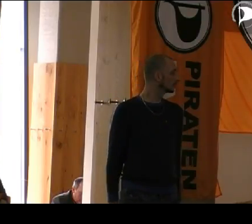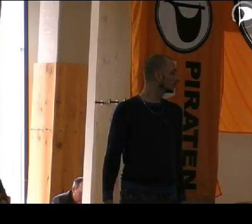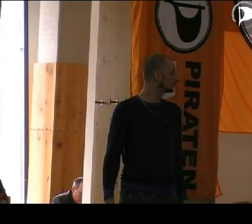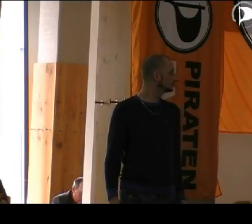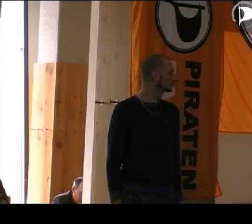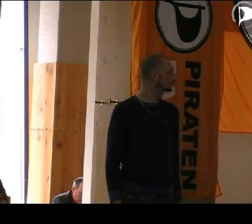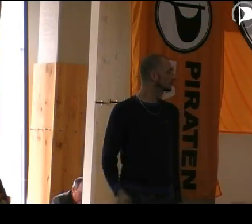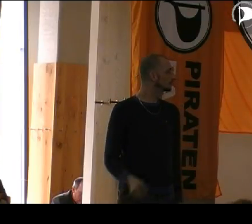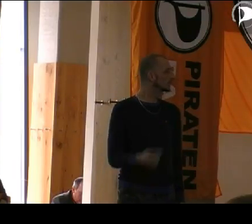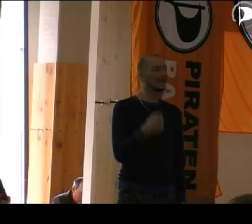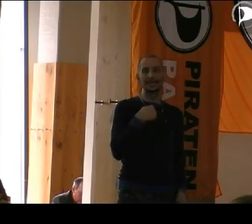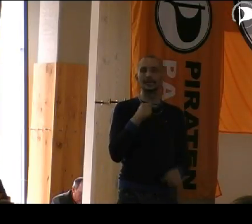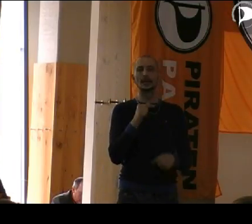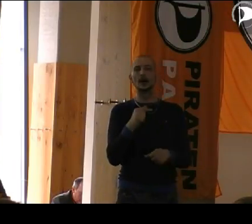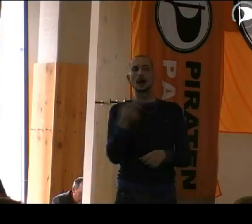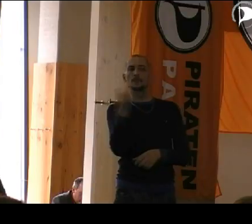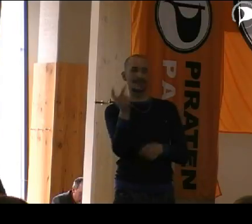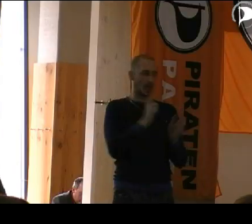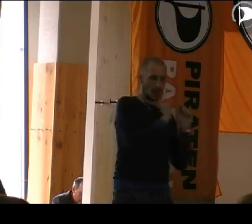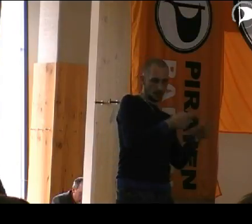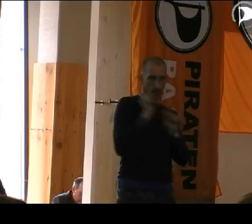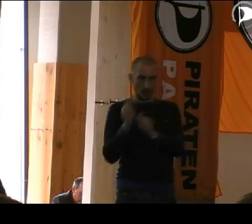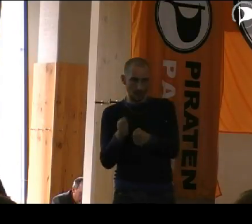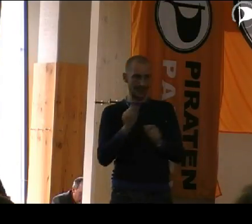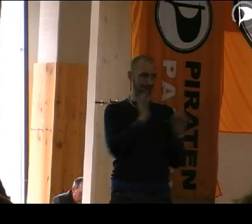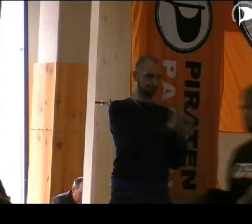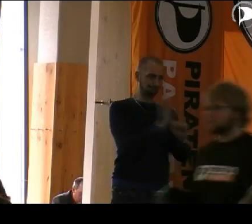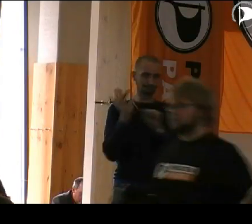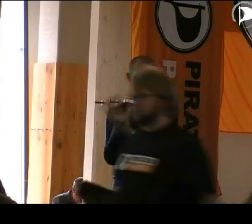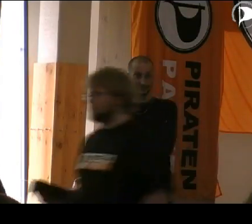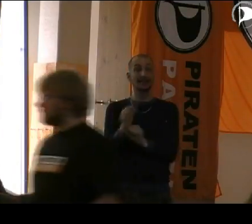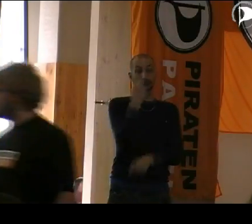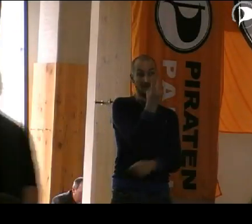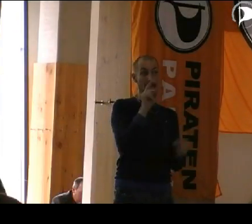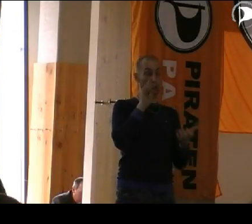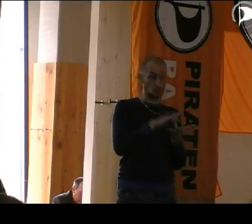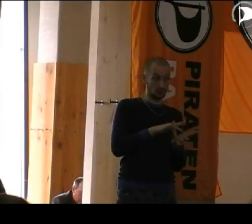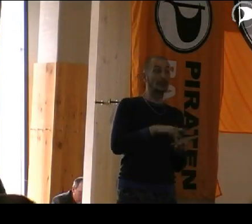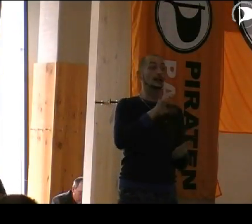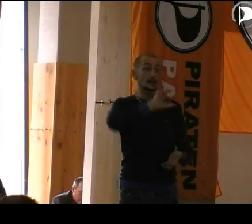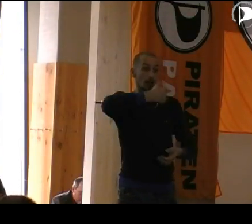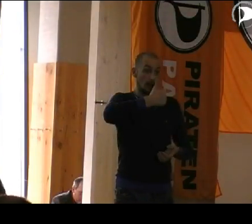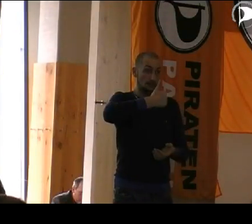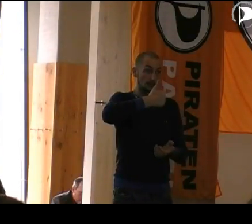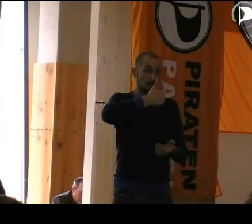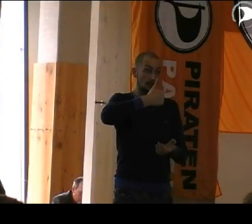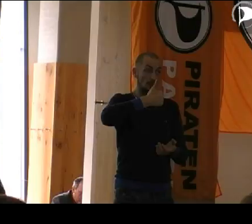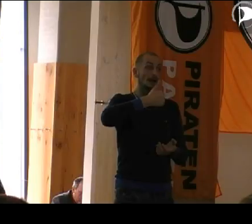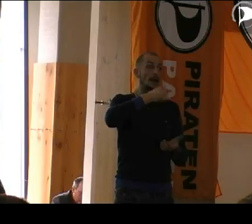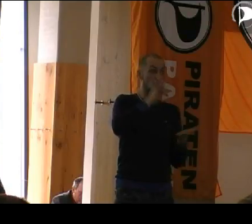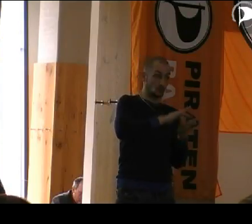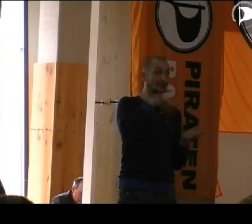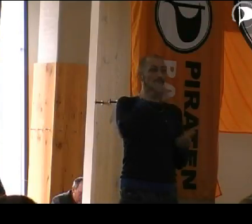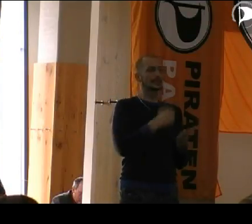ich bin gegen beide anträge und zwar aus zwei gründen erste grund ist der wahrscheinlich etwas muss ihn rein